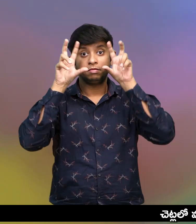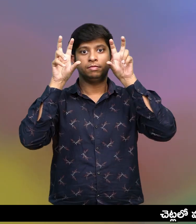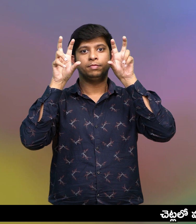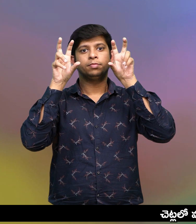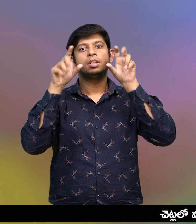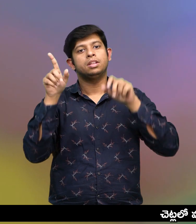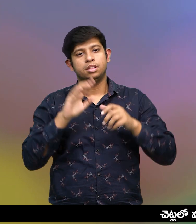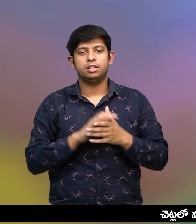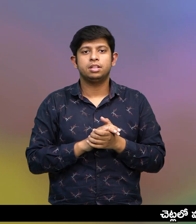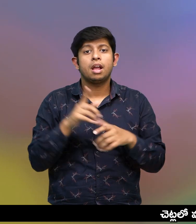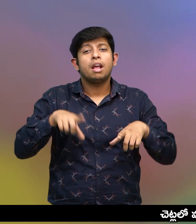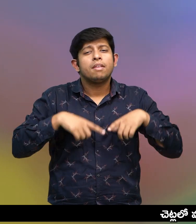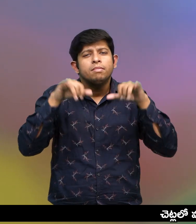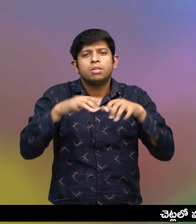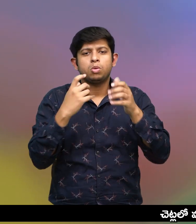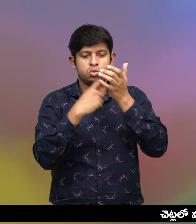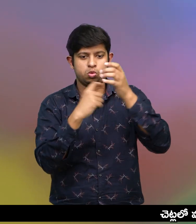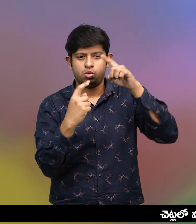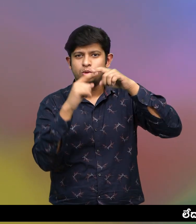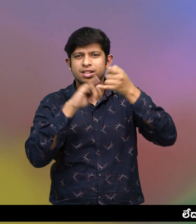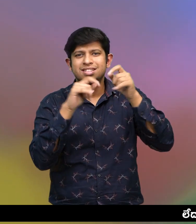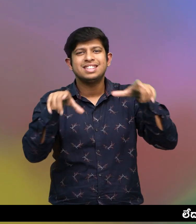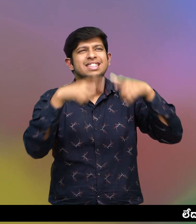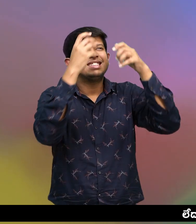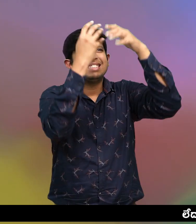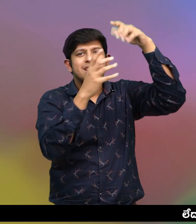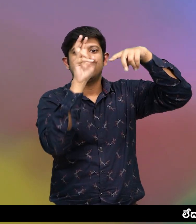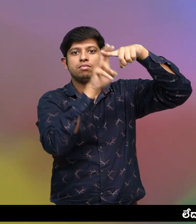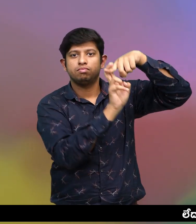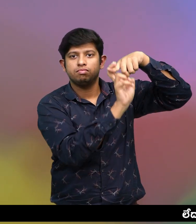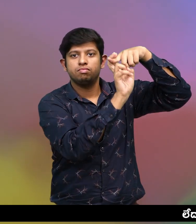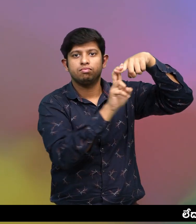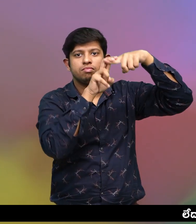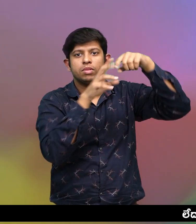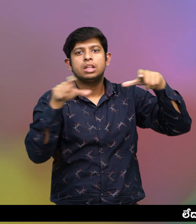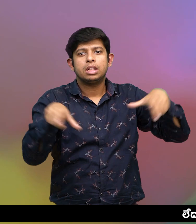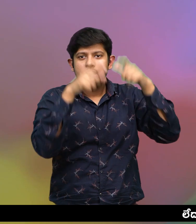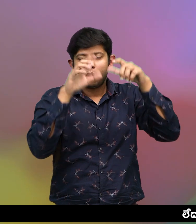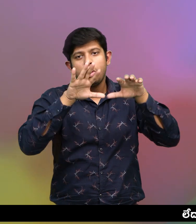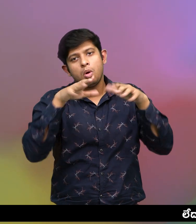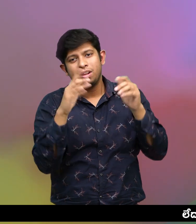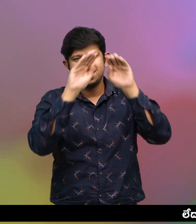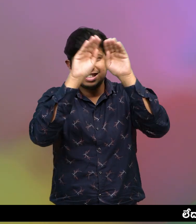చెట్లలో, మూలాలలో నివసిస్తుంటాయి లేదా గుహలు, మూలాల క్రింద.